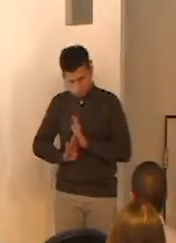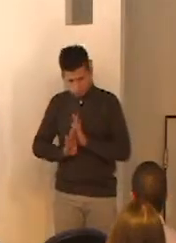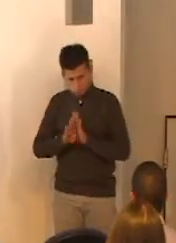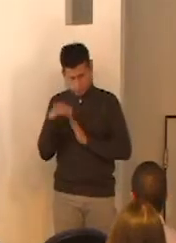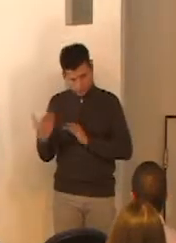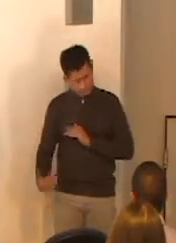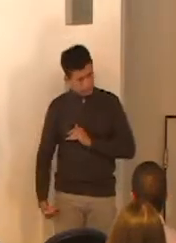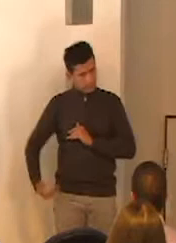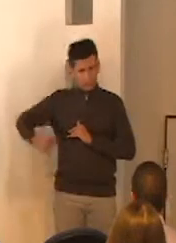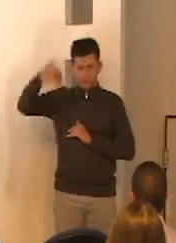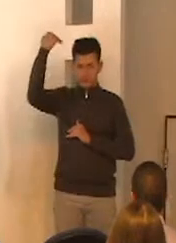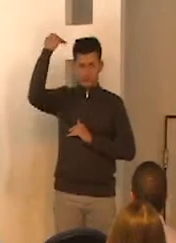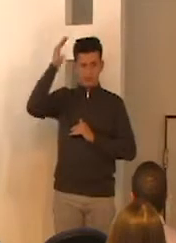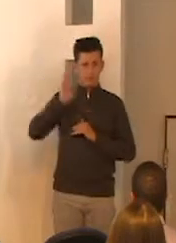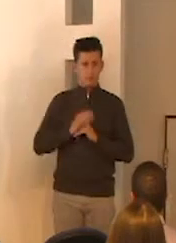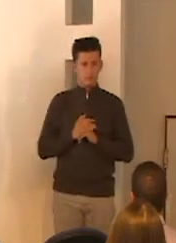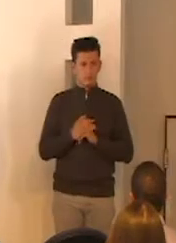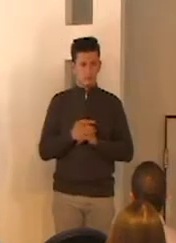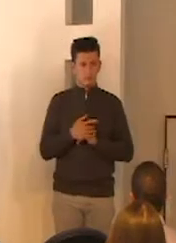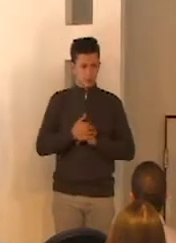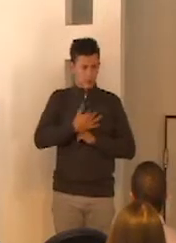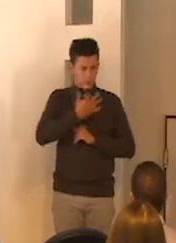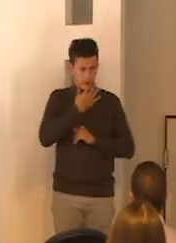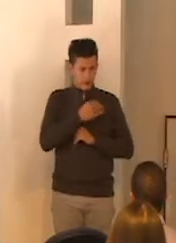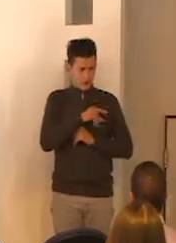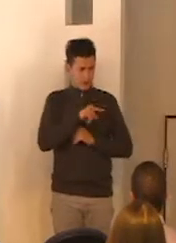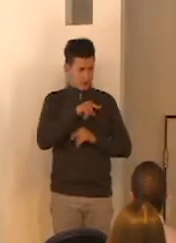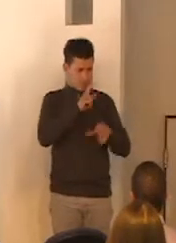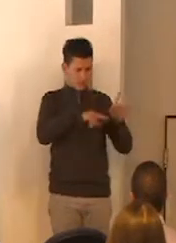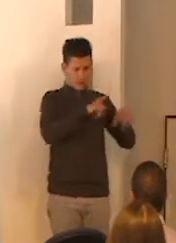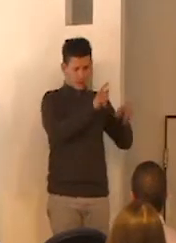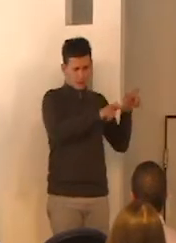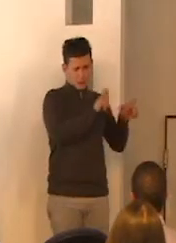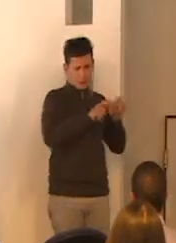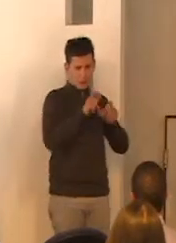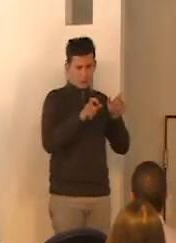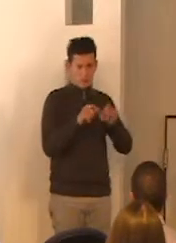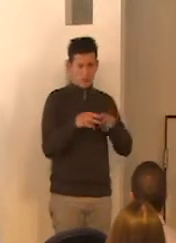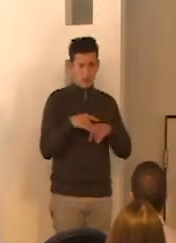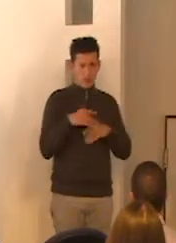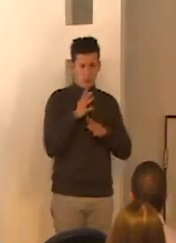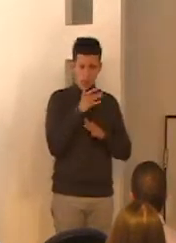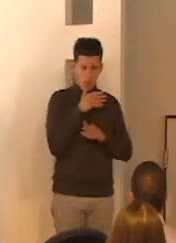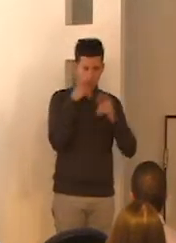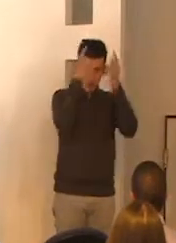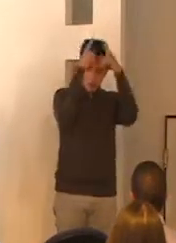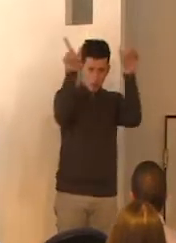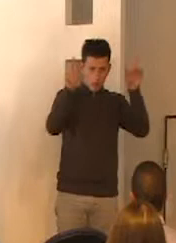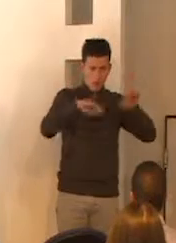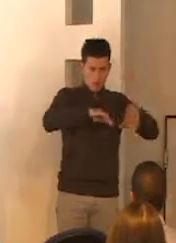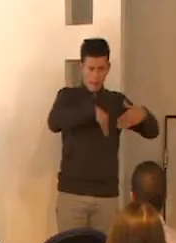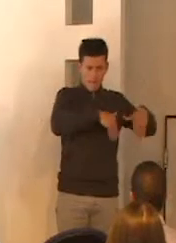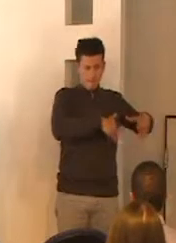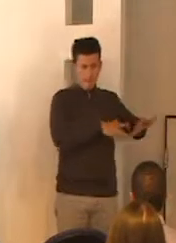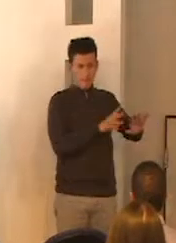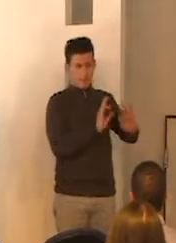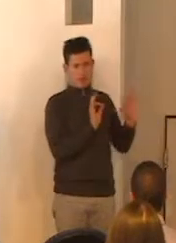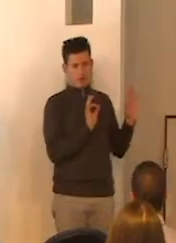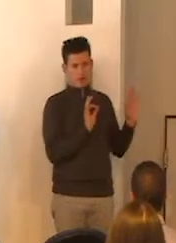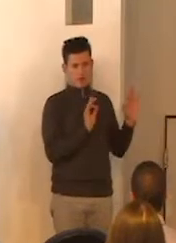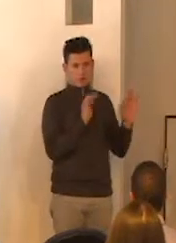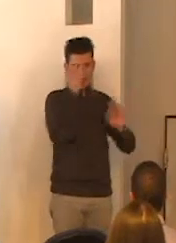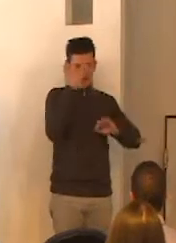vida. No es cierto que existan personas que no tienen lenguaje, porque desde todos